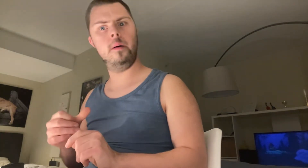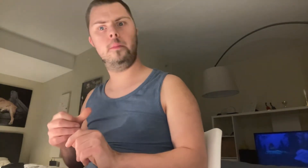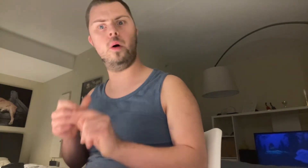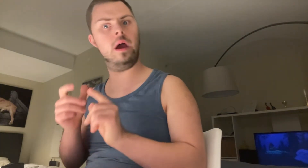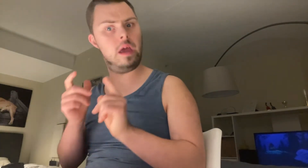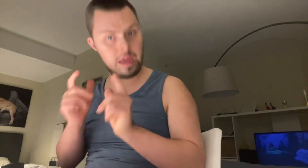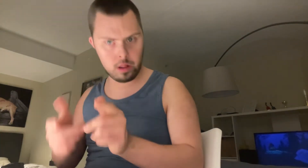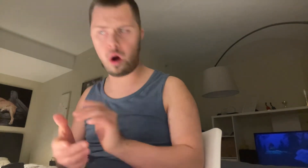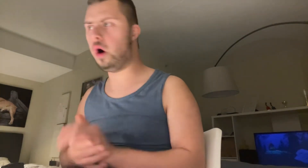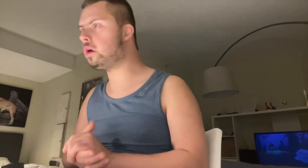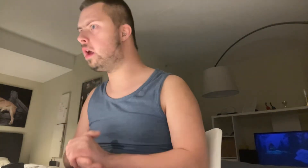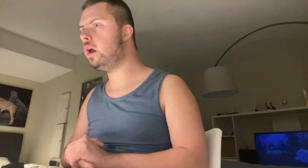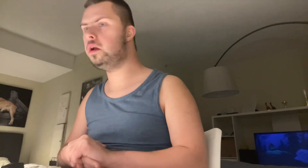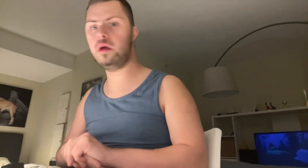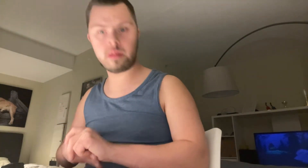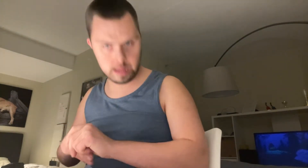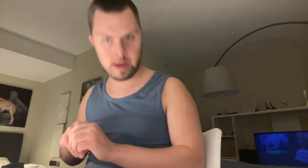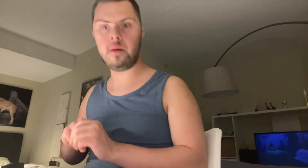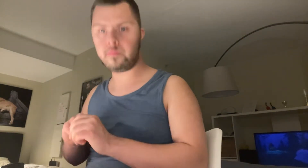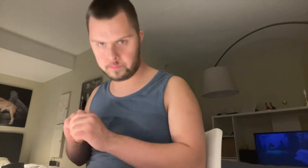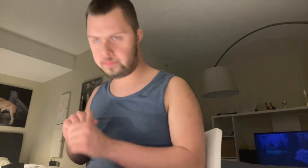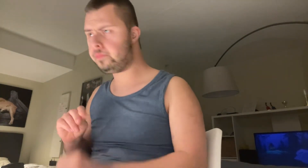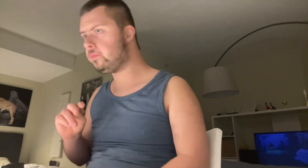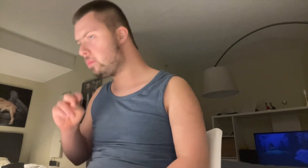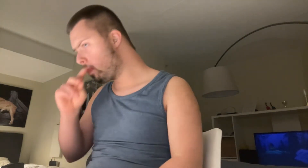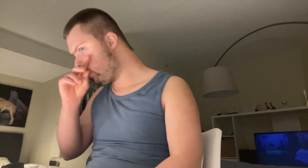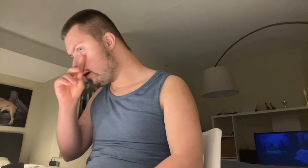på idag. Just det.